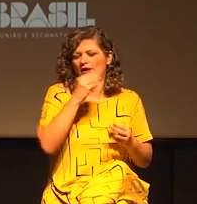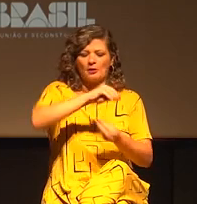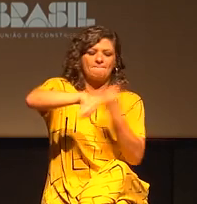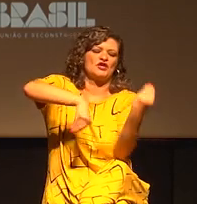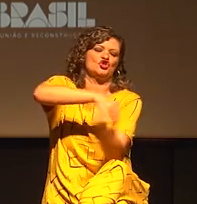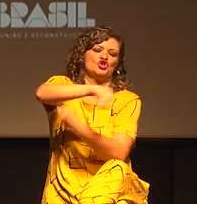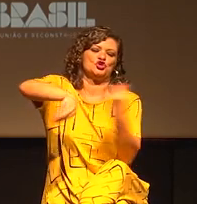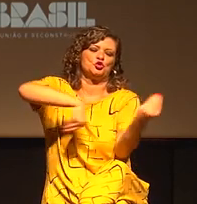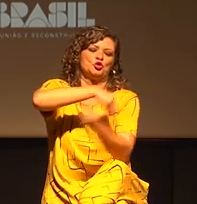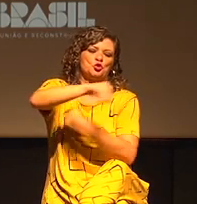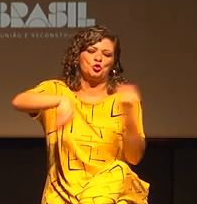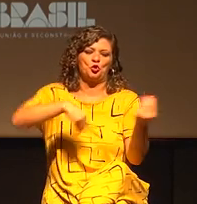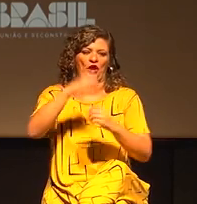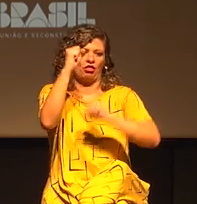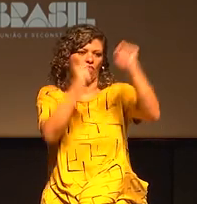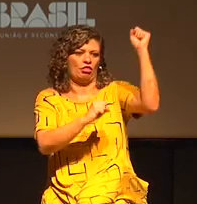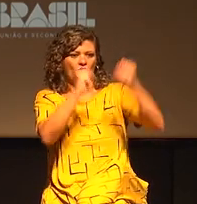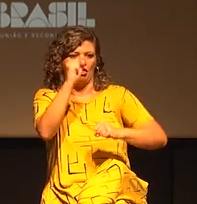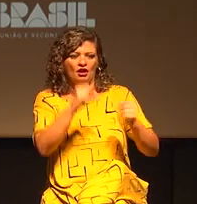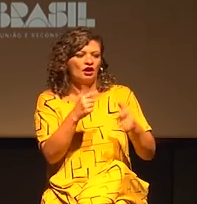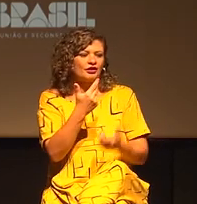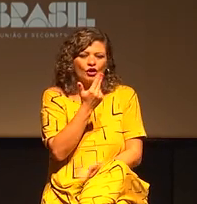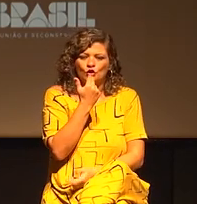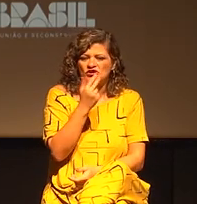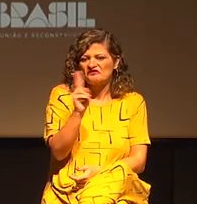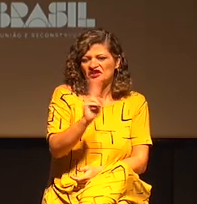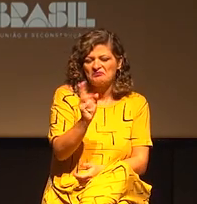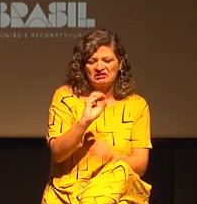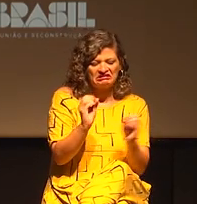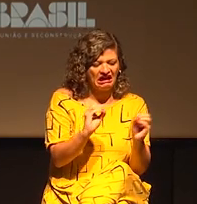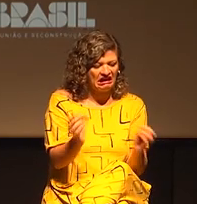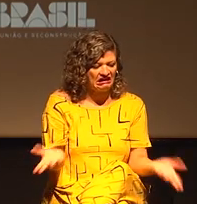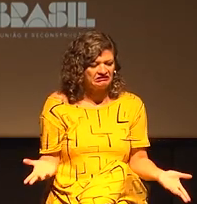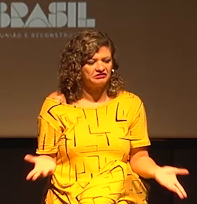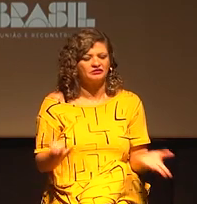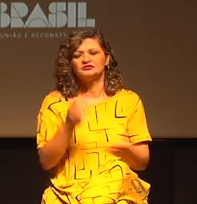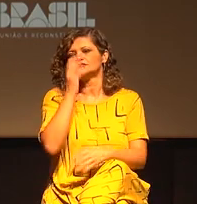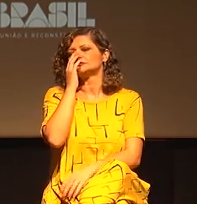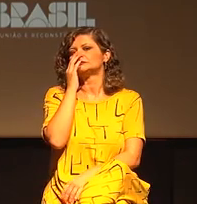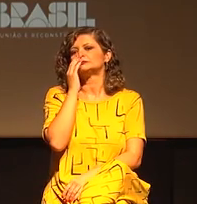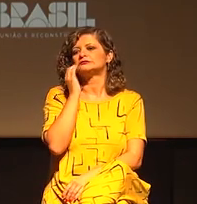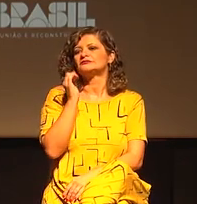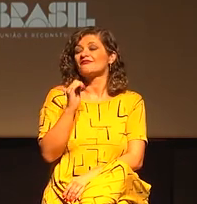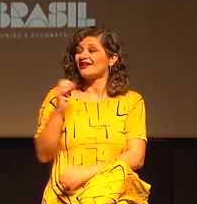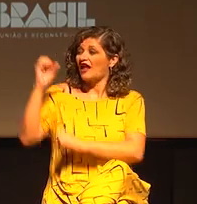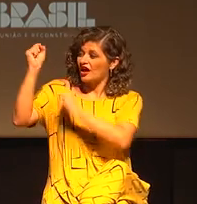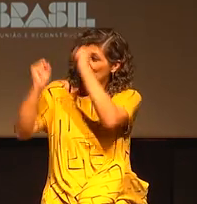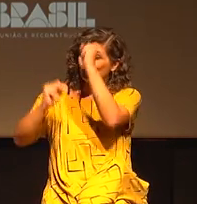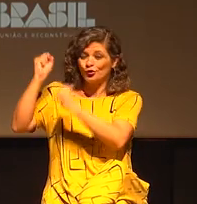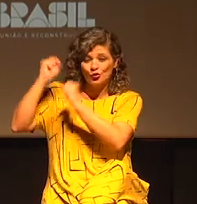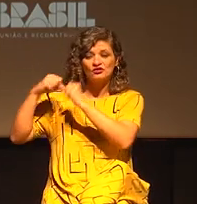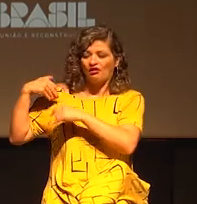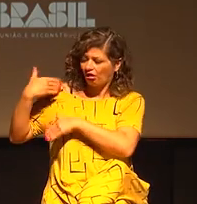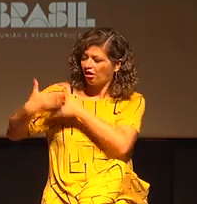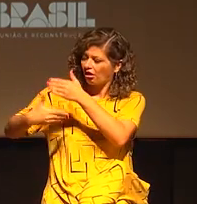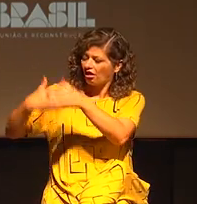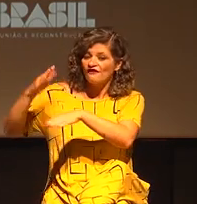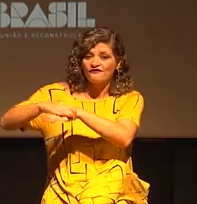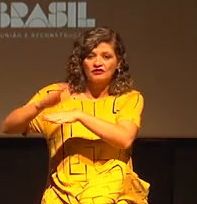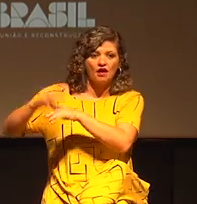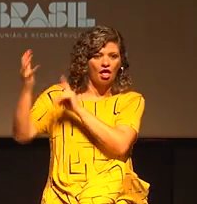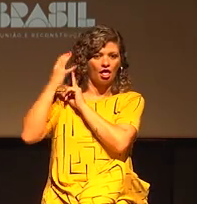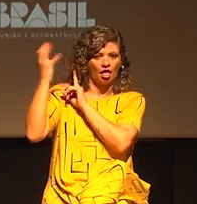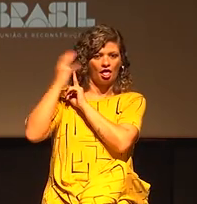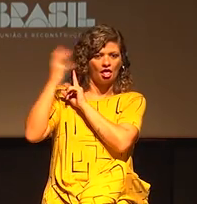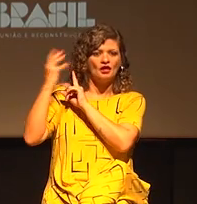mistureba de coisa que já não tem mais nenhuma nutrição ali né então eh a indústria foi fazendo isso com a gente e isso foi